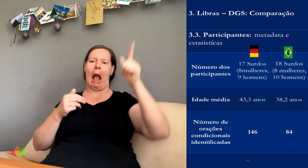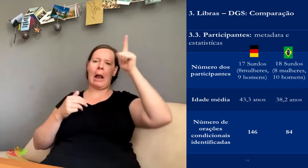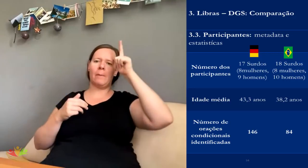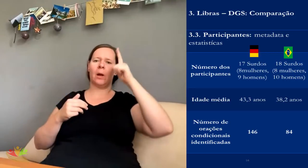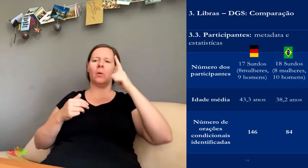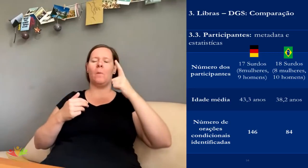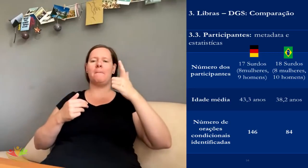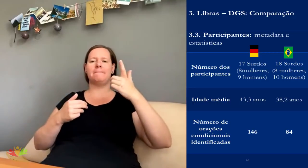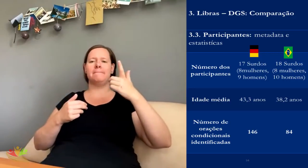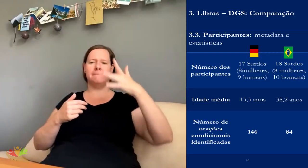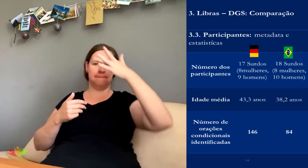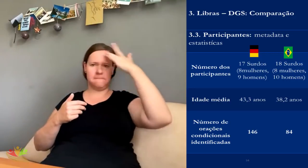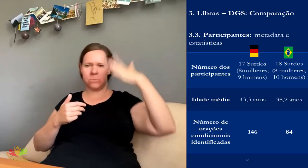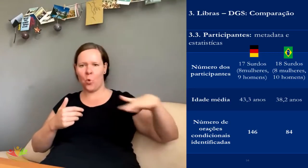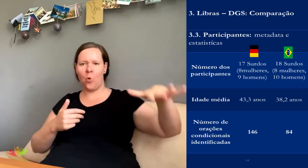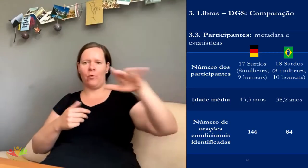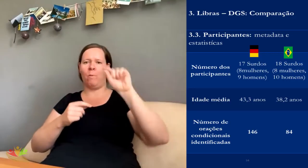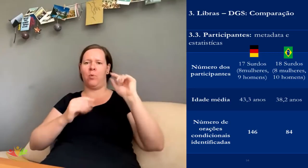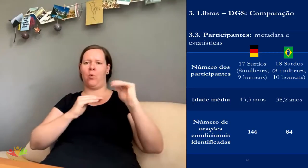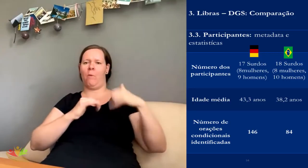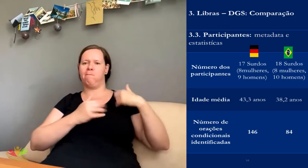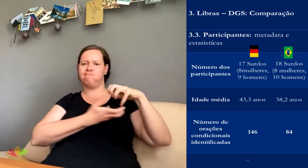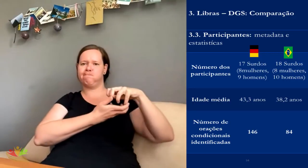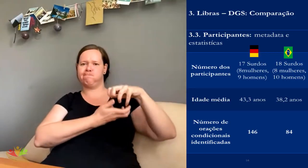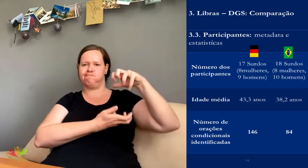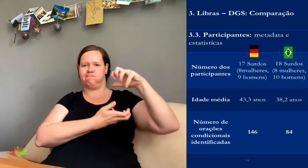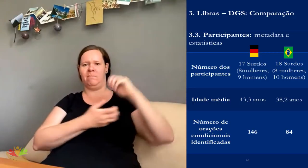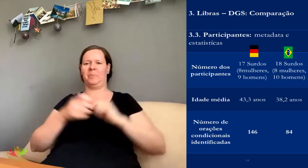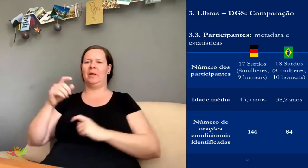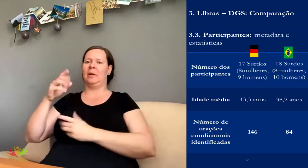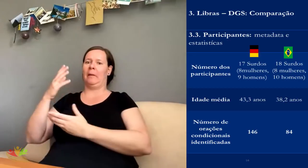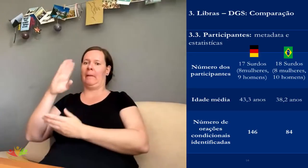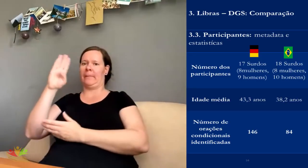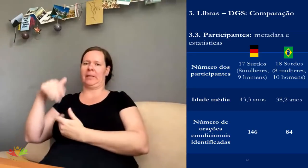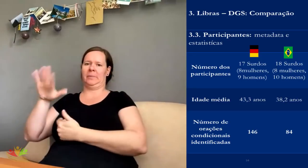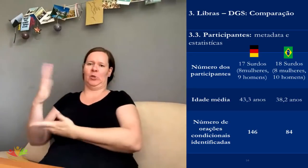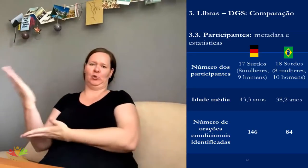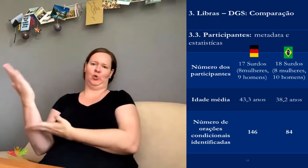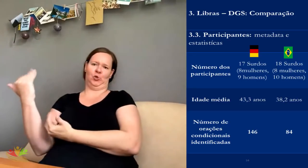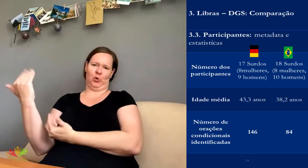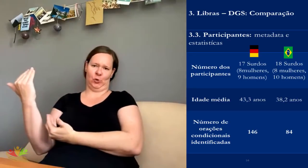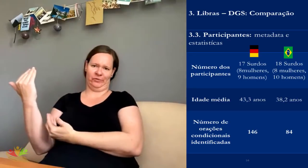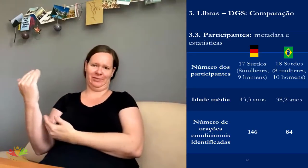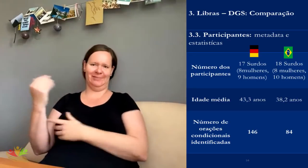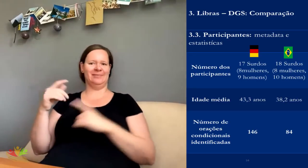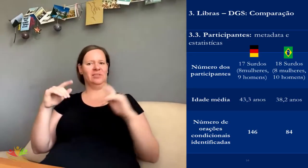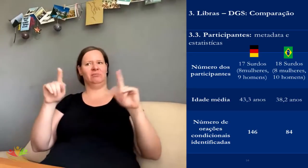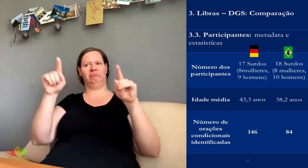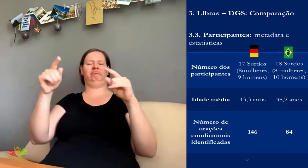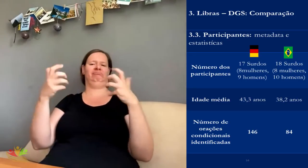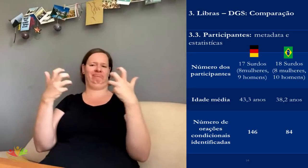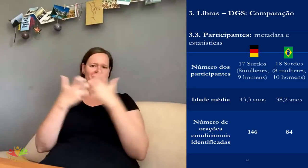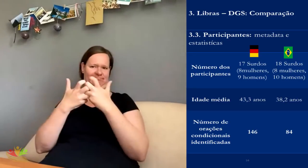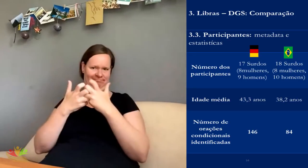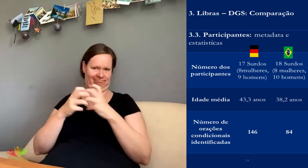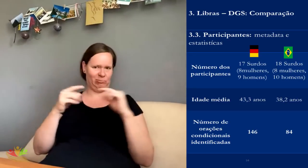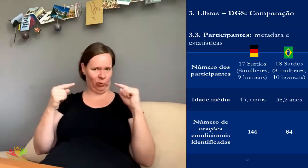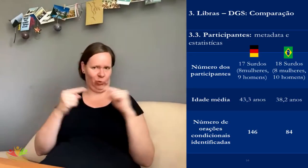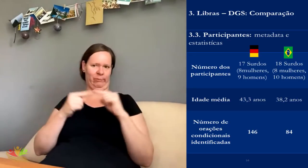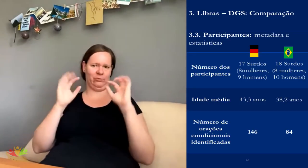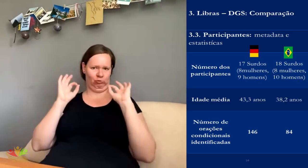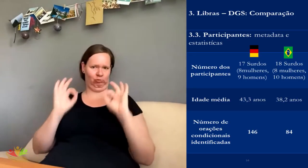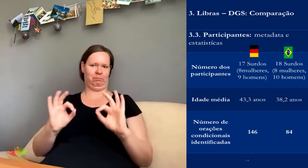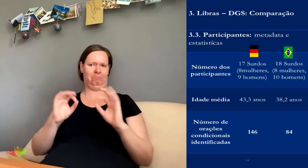com o IBGE aqui na Alemanha e que mostra, né, essa relação etária. E a gente vê que